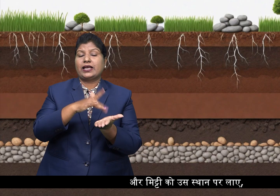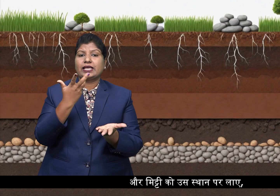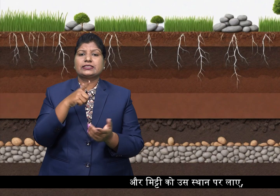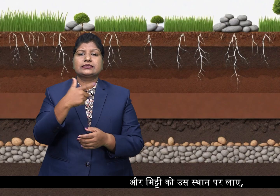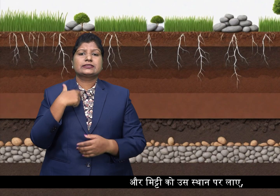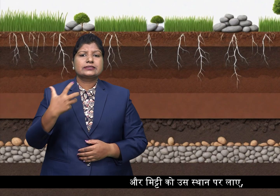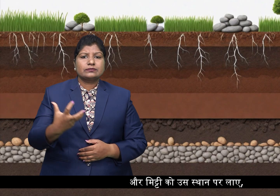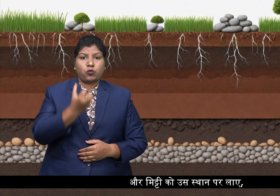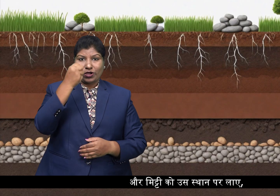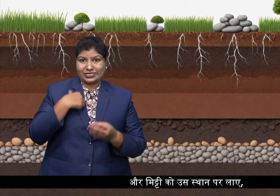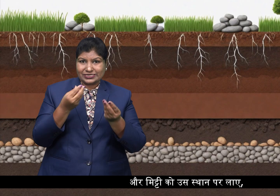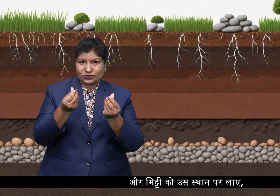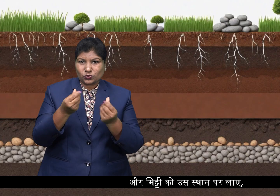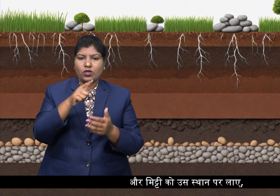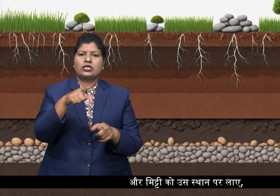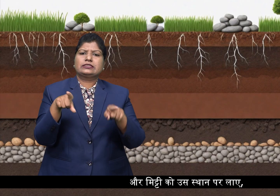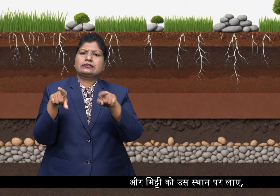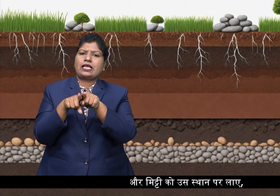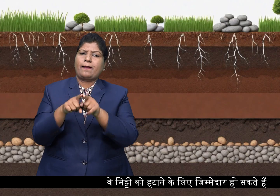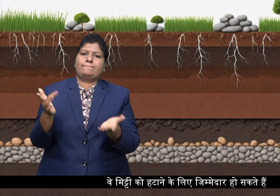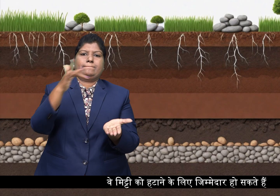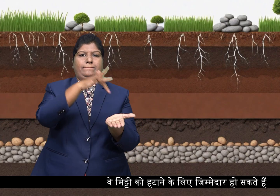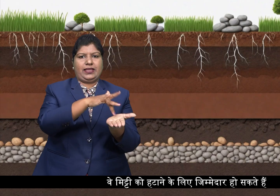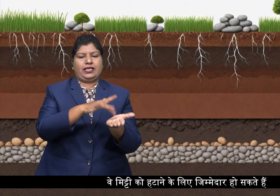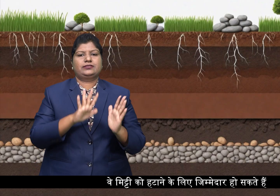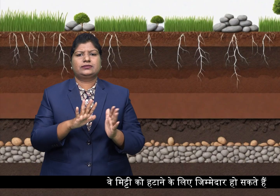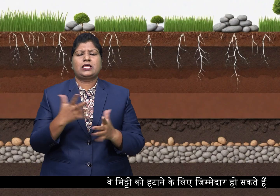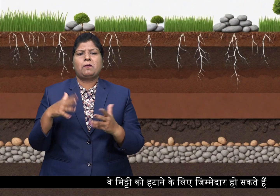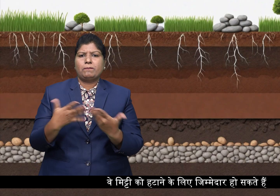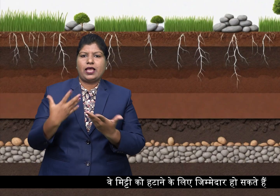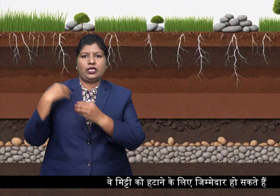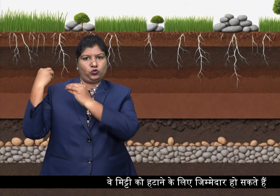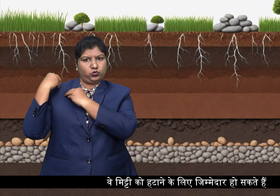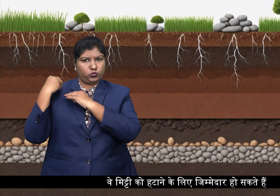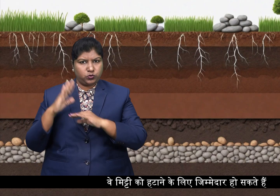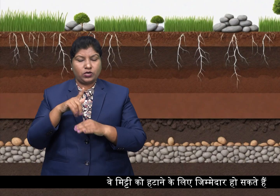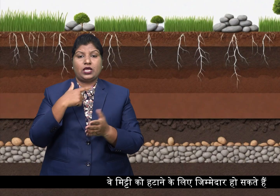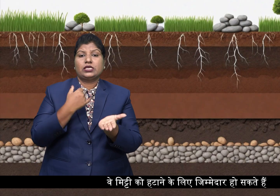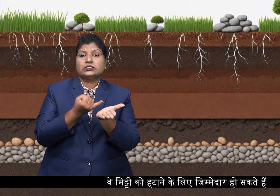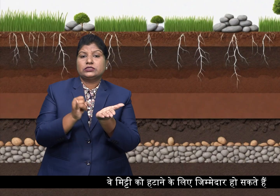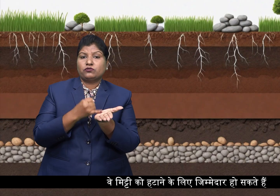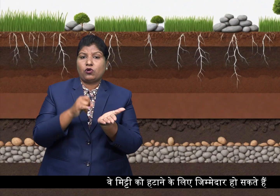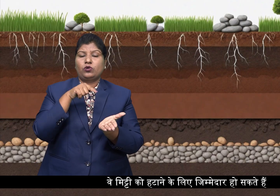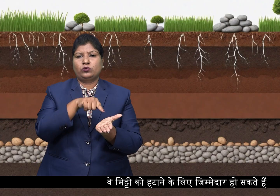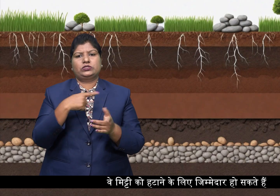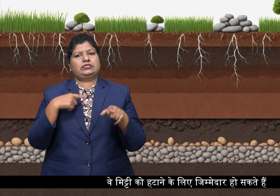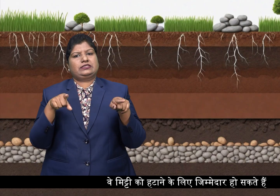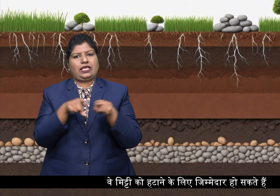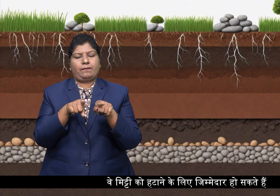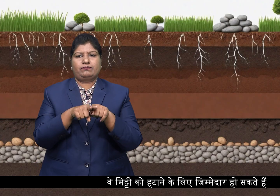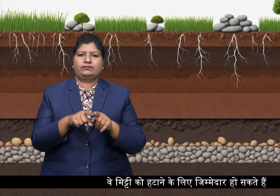और मिट्टी को उस स्थान पर लाए, वे मिट्टी को हटाने के लिए जिम्मेदार हो सकते हैं।